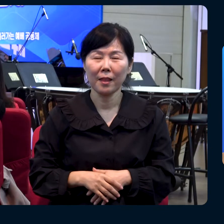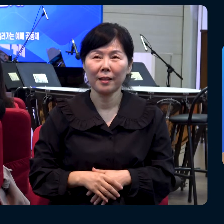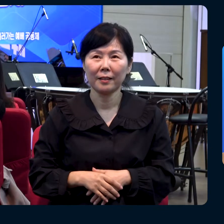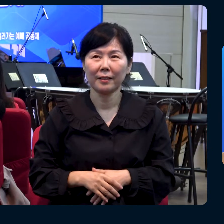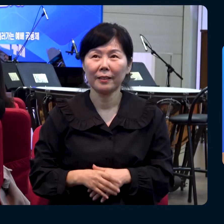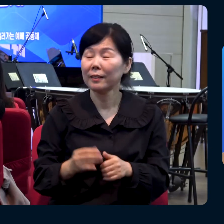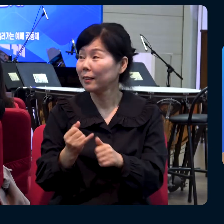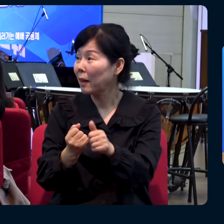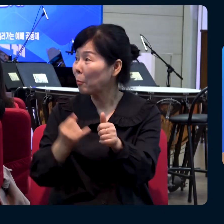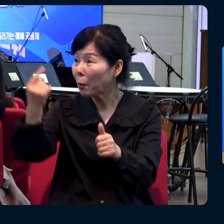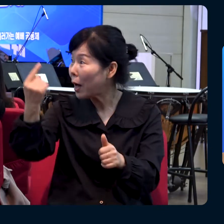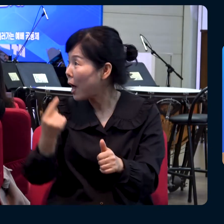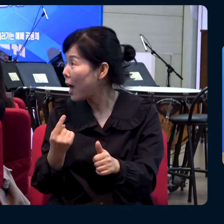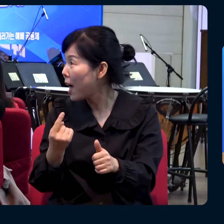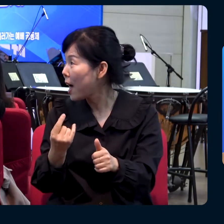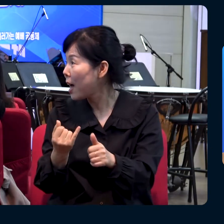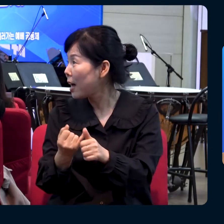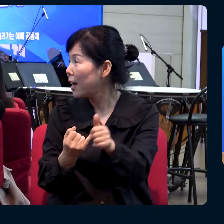남편도 오셨어요?